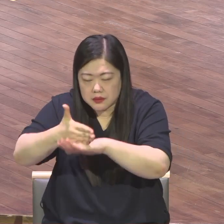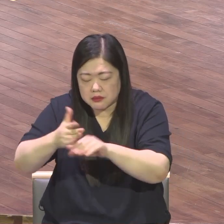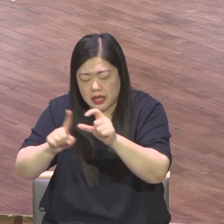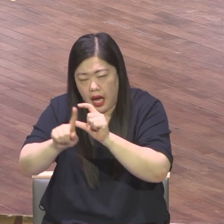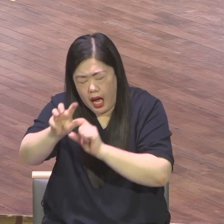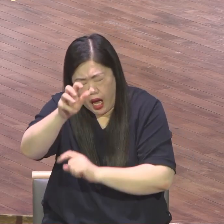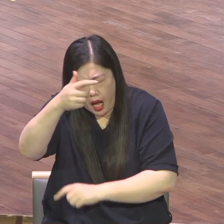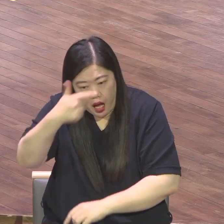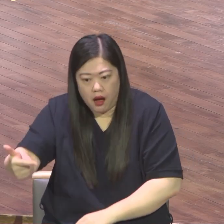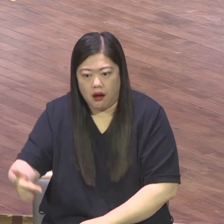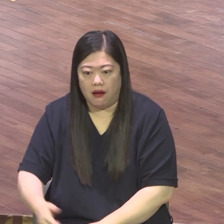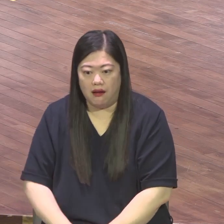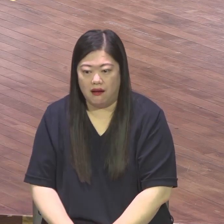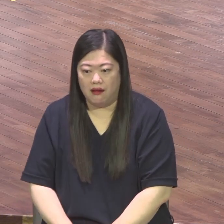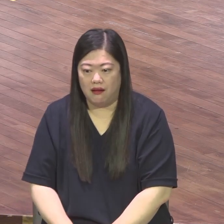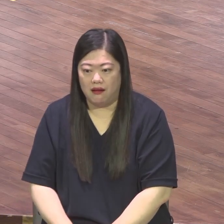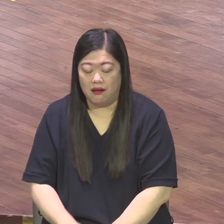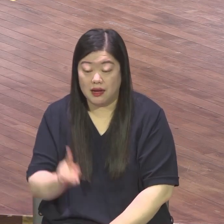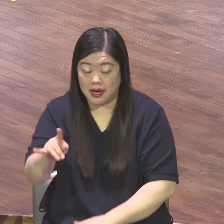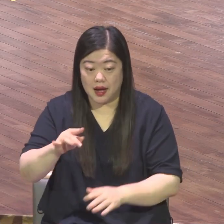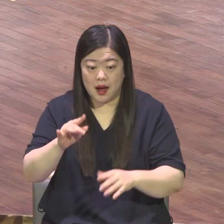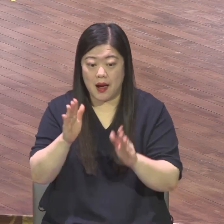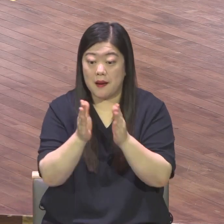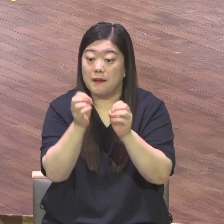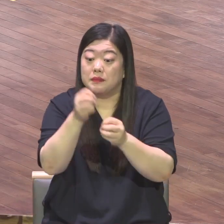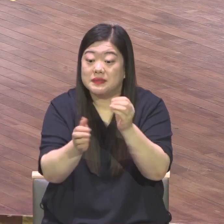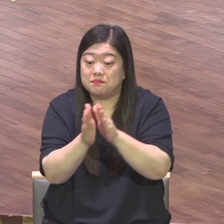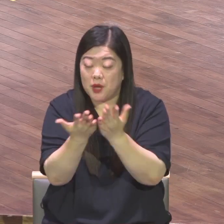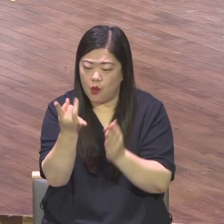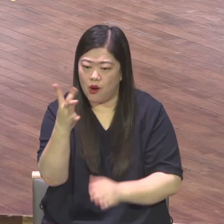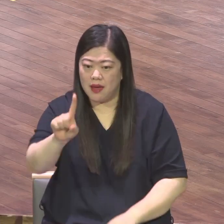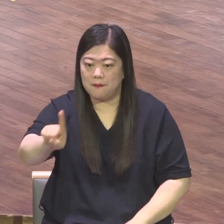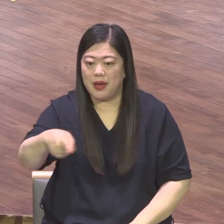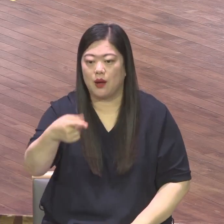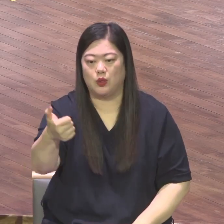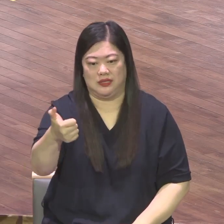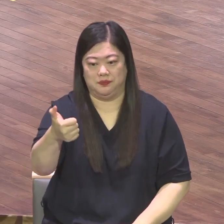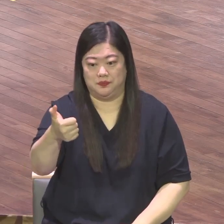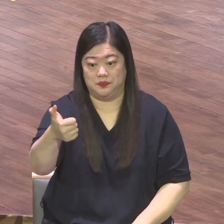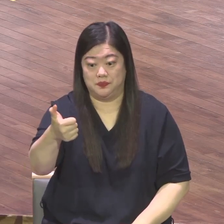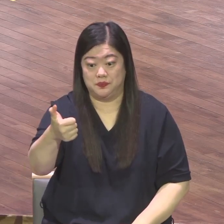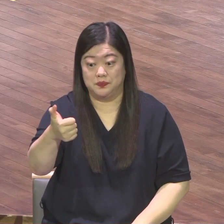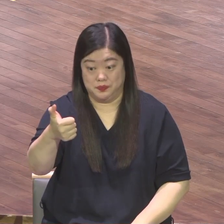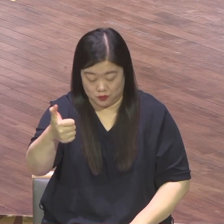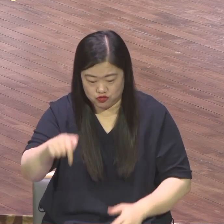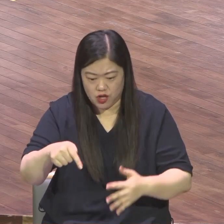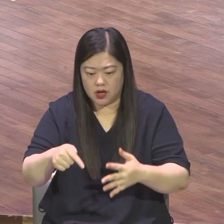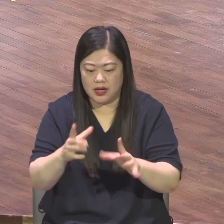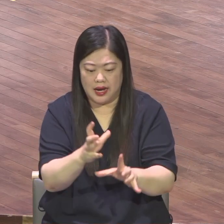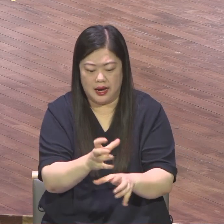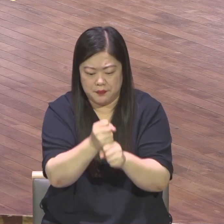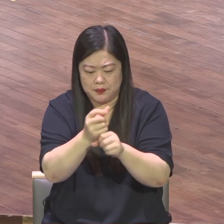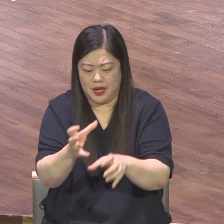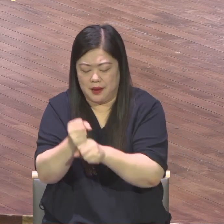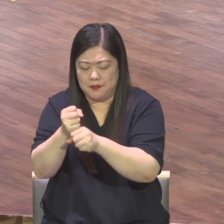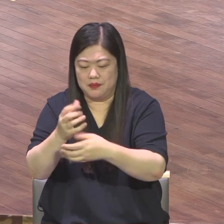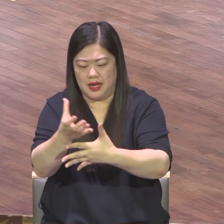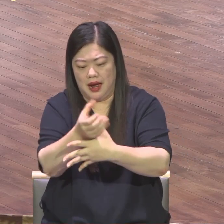마치 모세 오경처럼 150편을 5권으로 분류해 놓았어요. 그 가운데